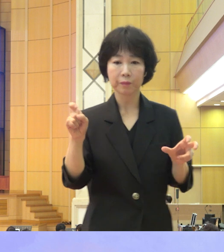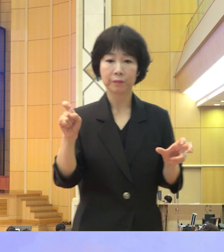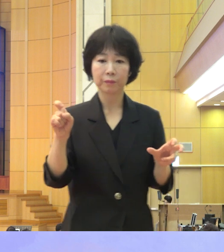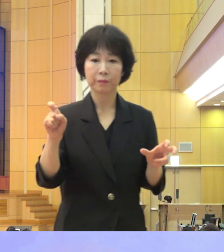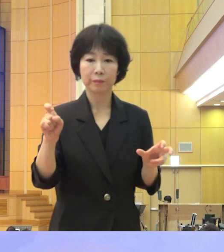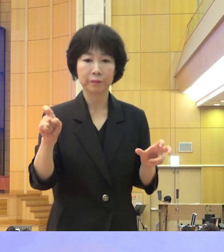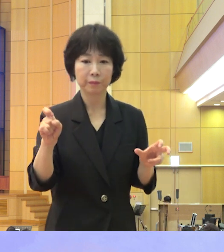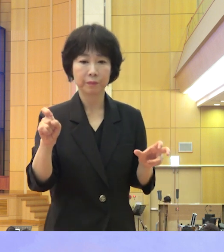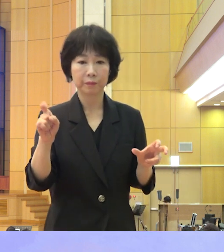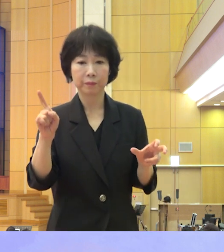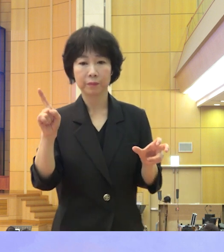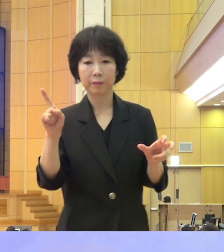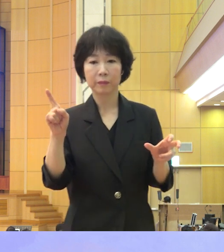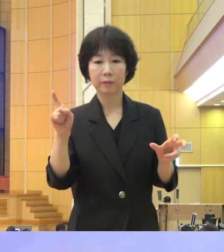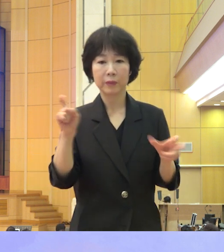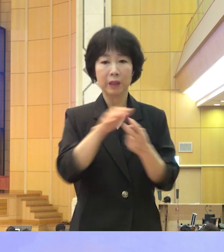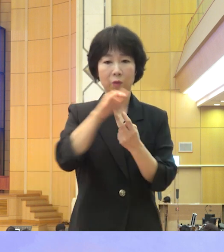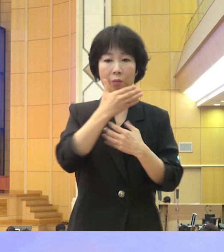165페이지